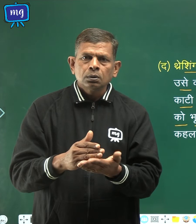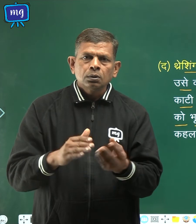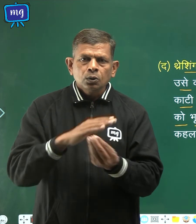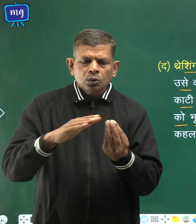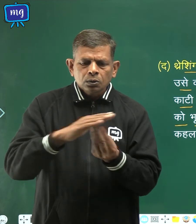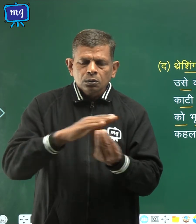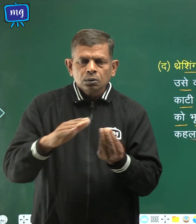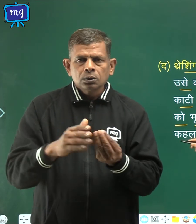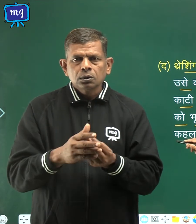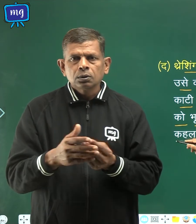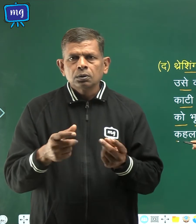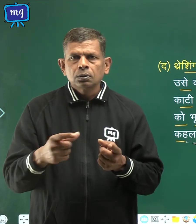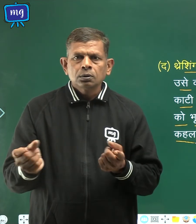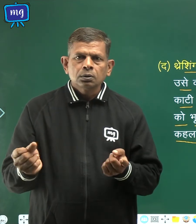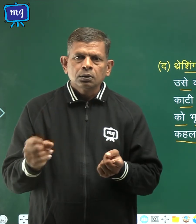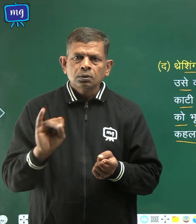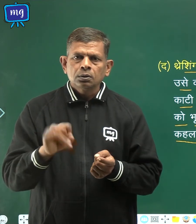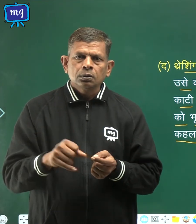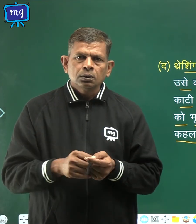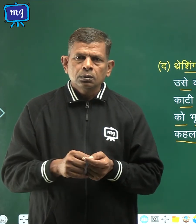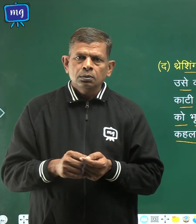थ्रेशिंग कहलाता है।